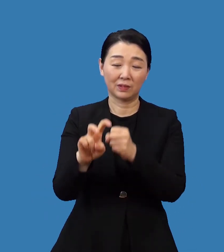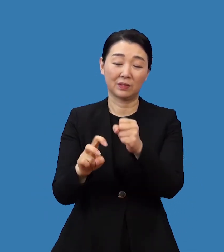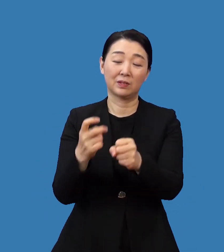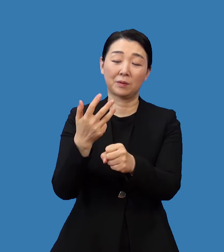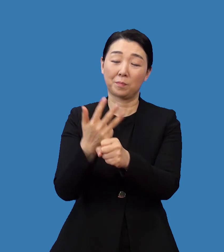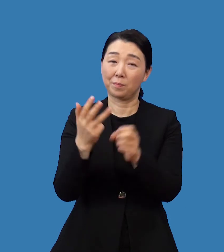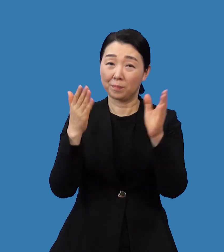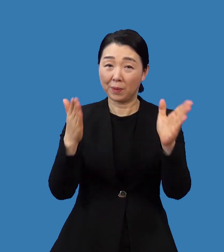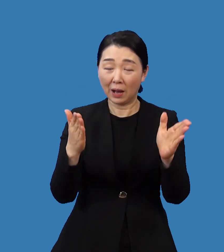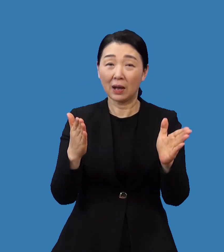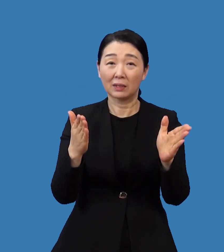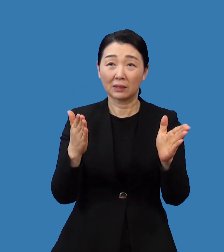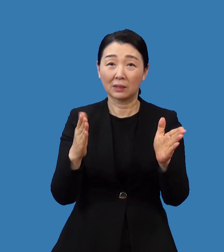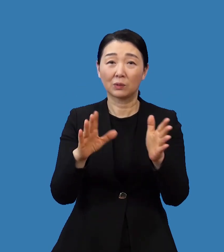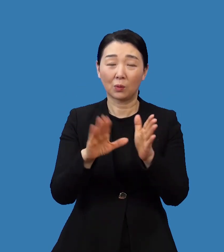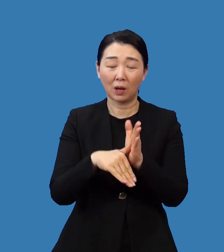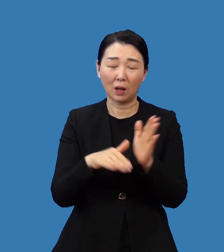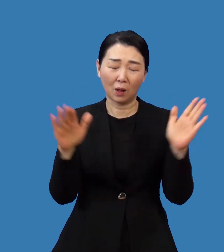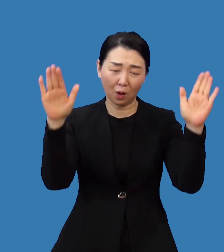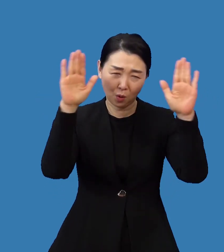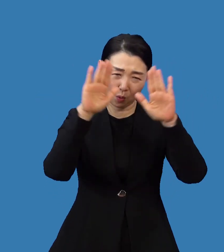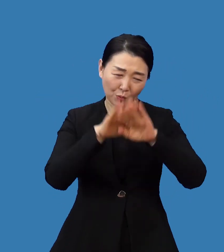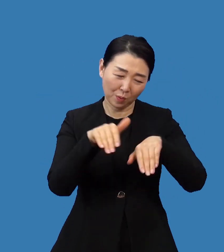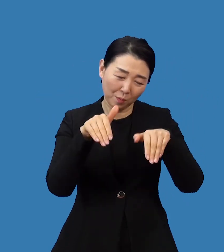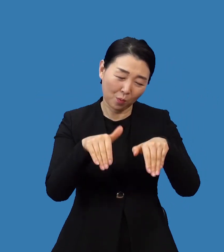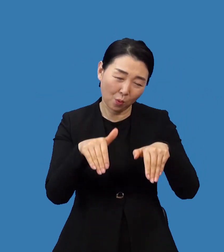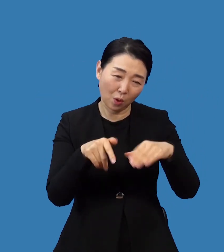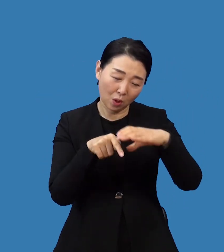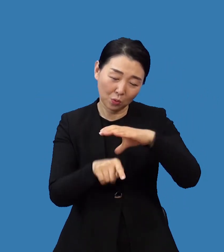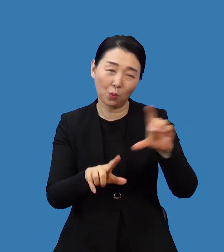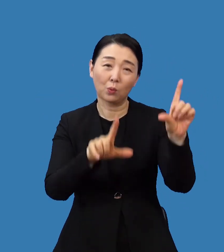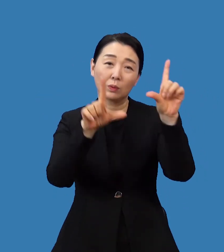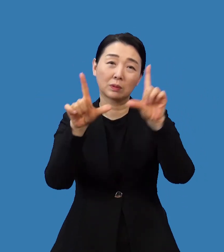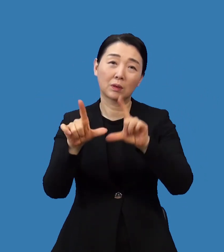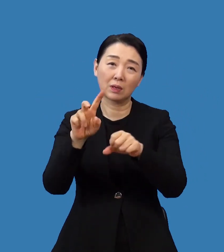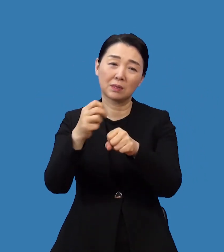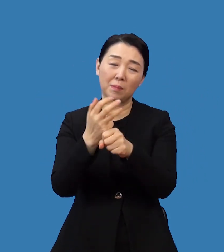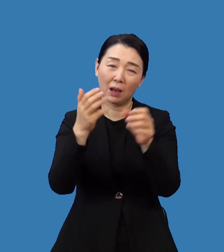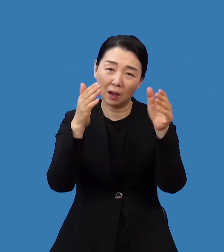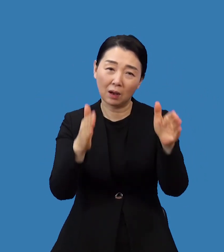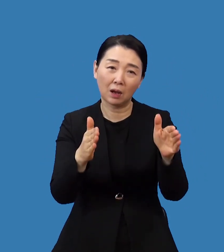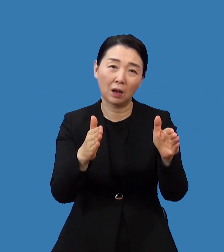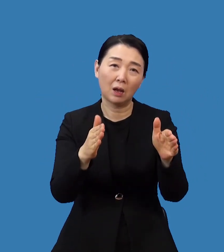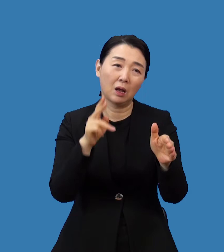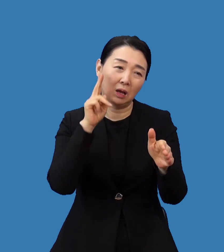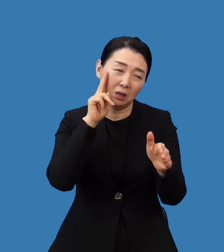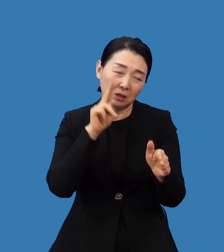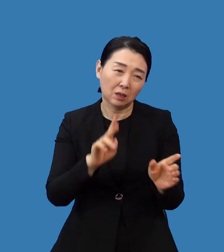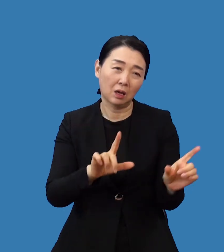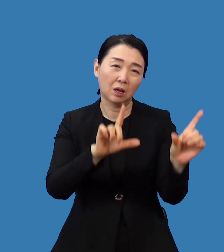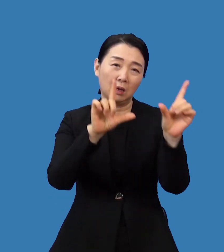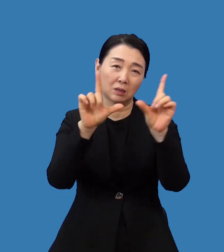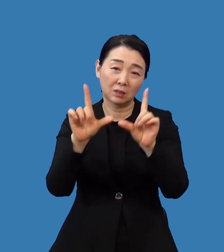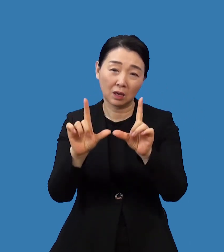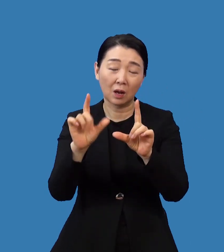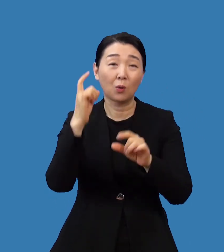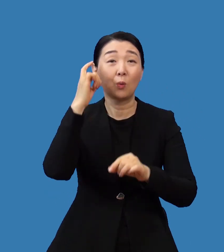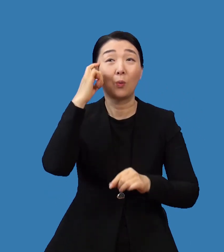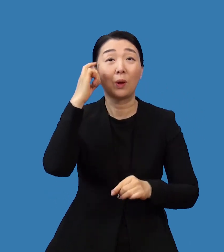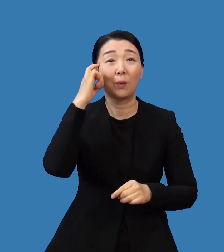그 어둠의 포로 생활, 동굴 생활, 그 지독한 참담한 삶을 살아왔던